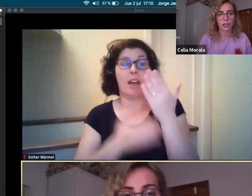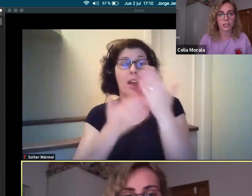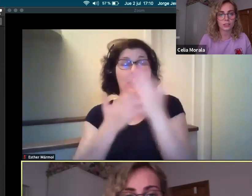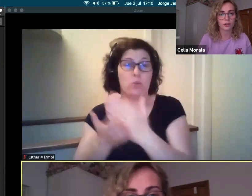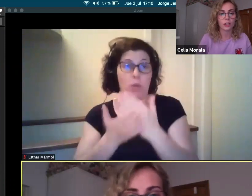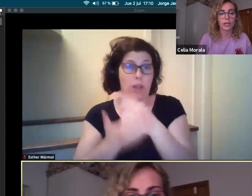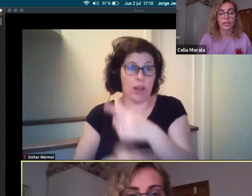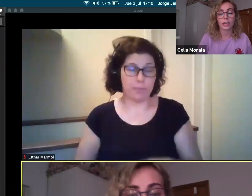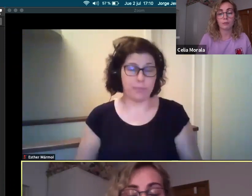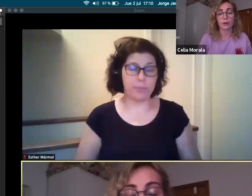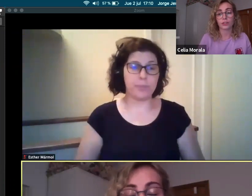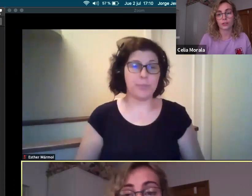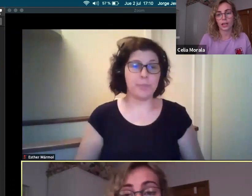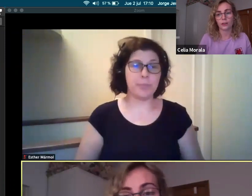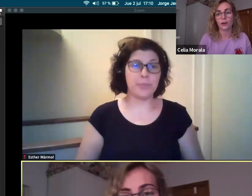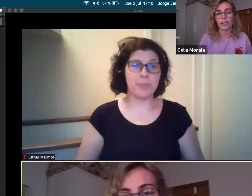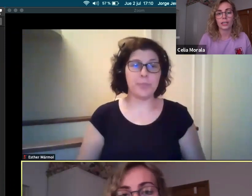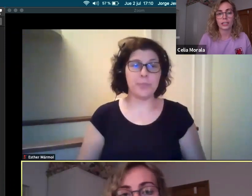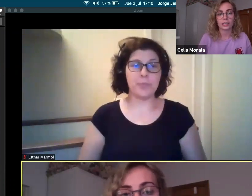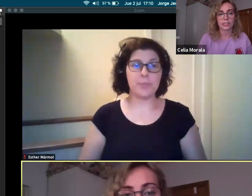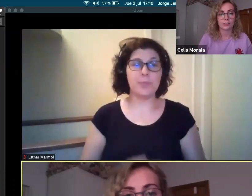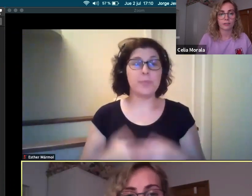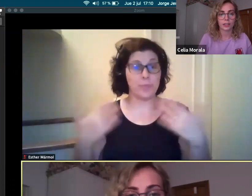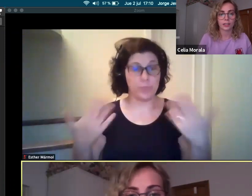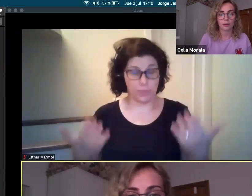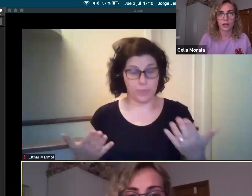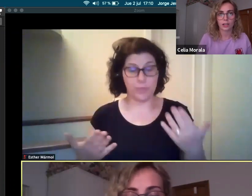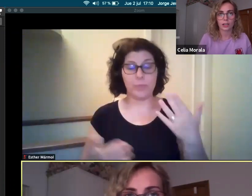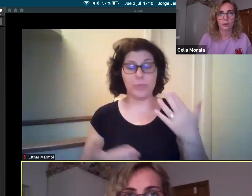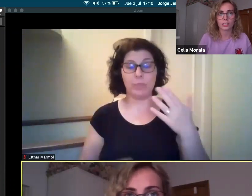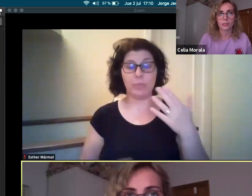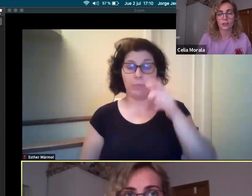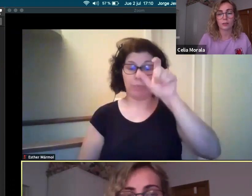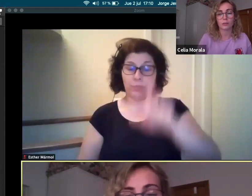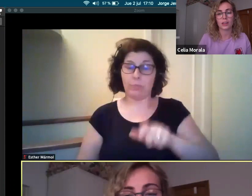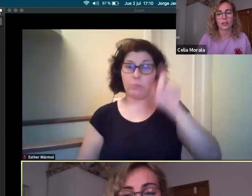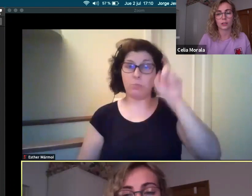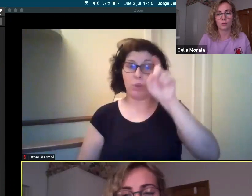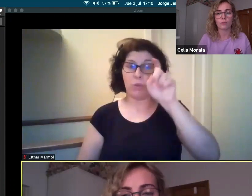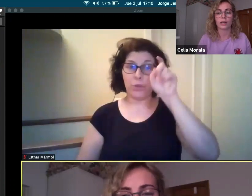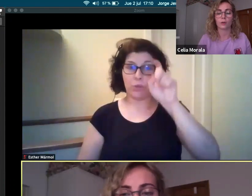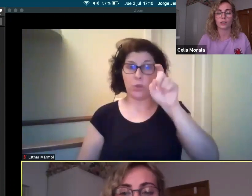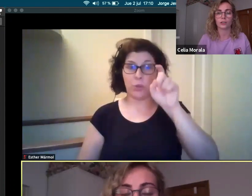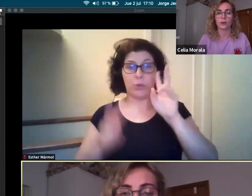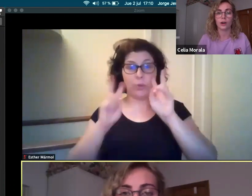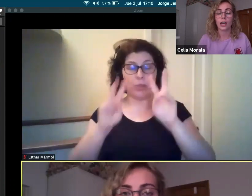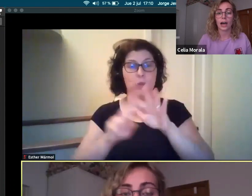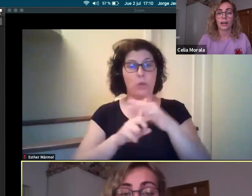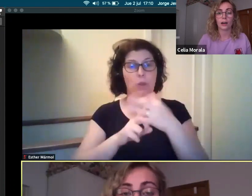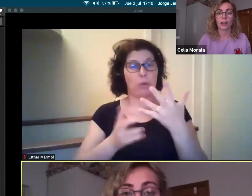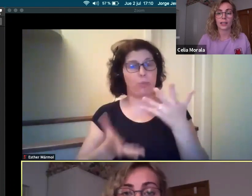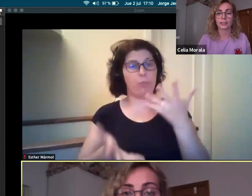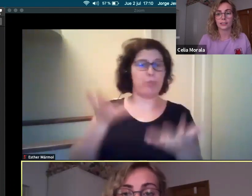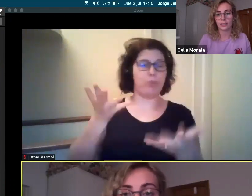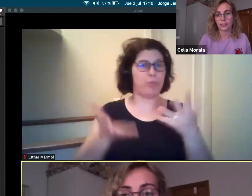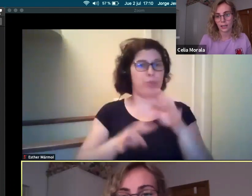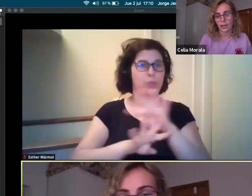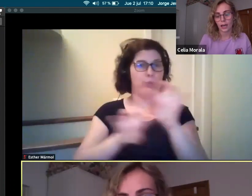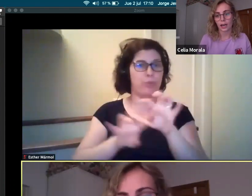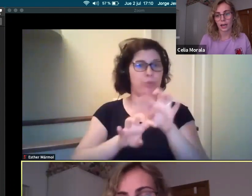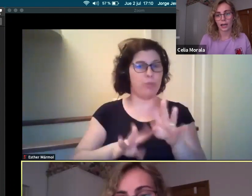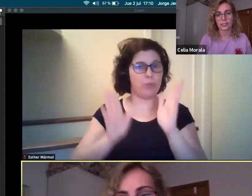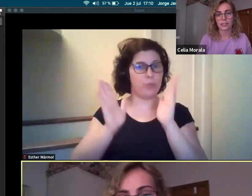consecuencia de esto, el profesorado se enfrenta a una situación también de incertidumbre en cuanto a la hora de